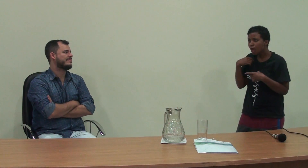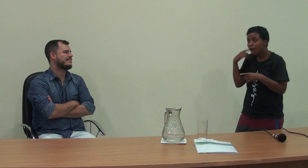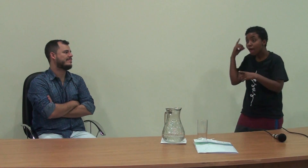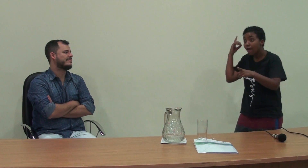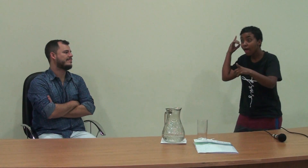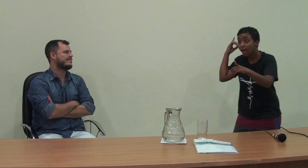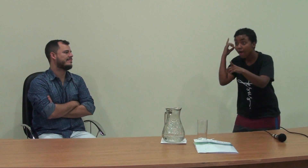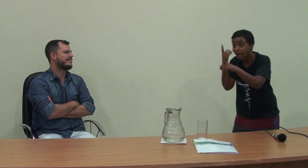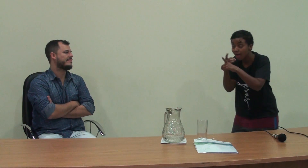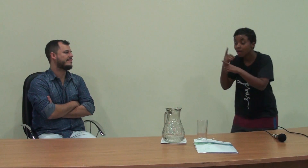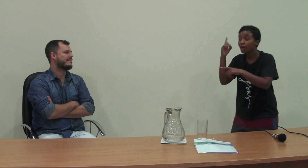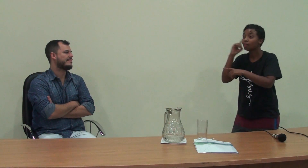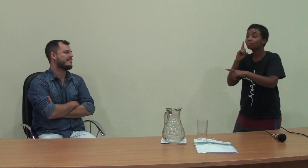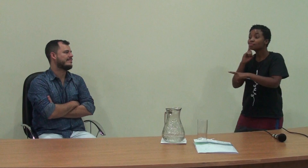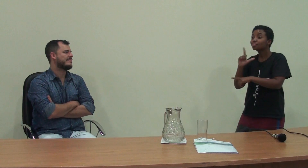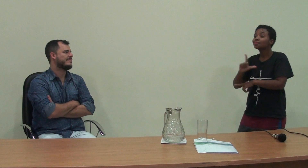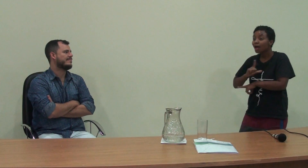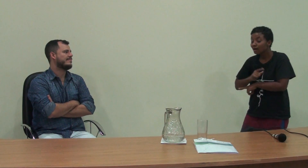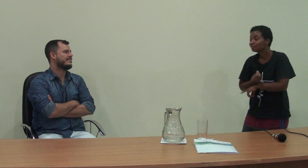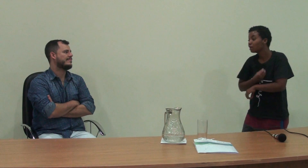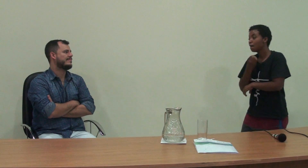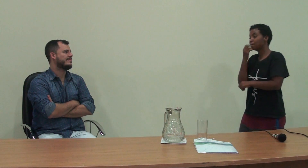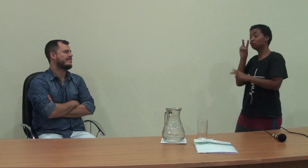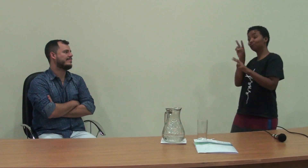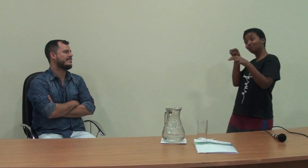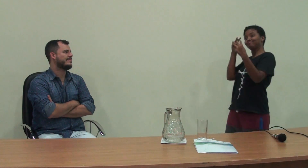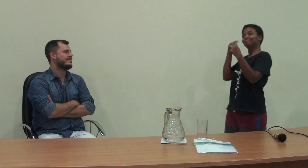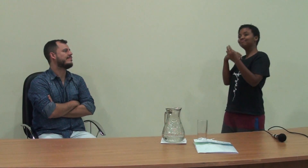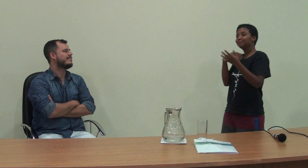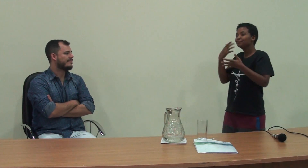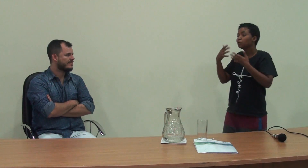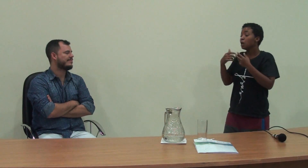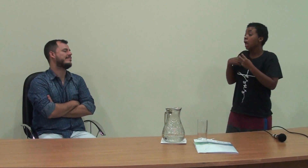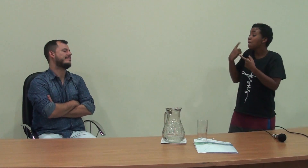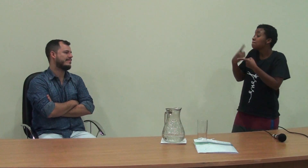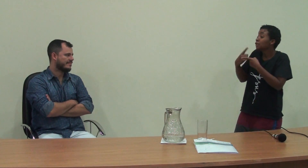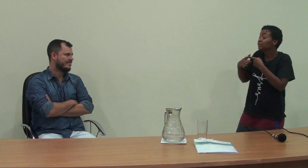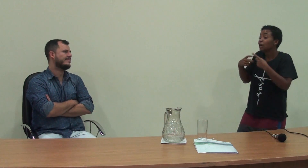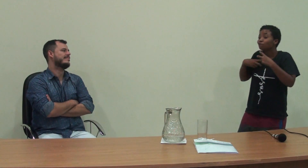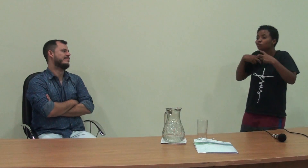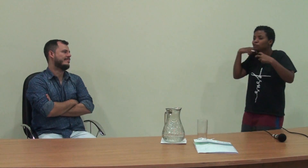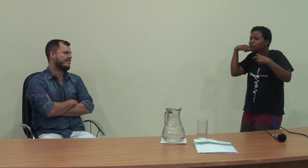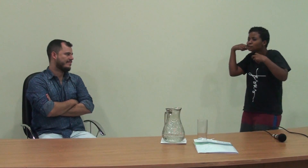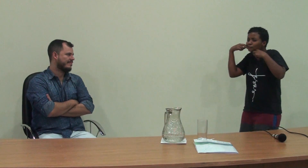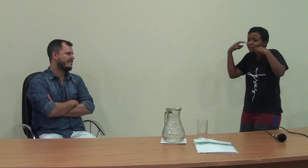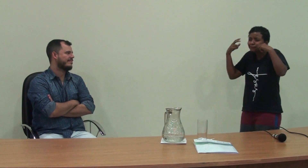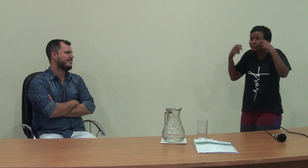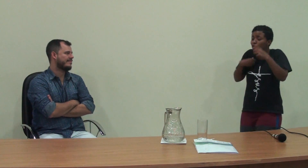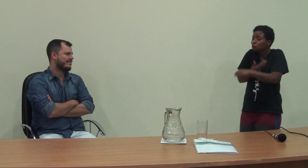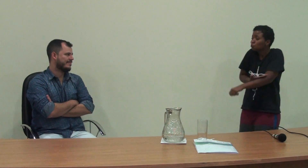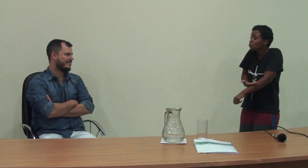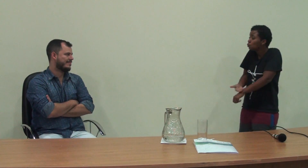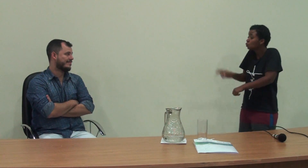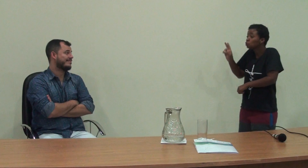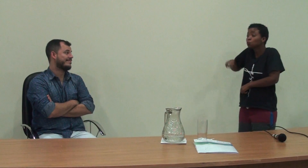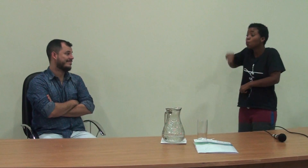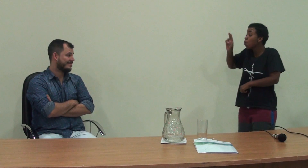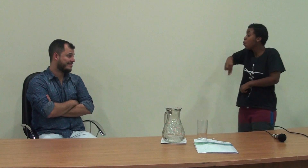surda. E foi então que eu realmente tive um contato, aquilo que a Sônia disse do olhar com